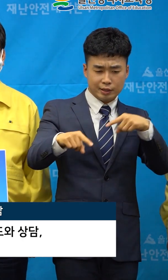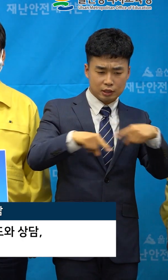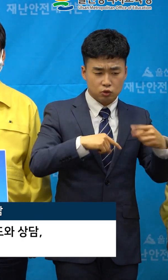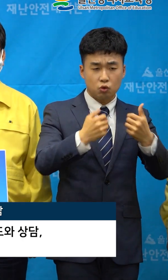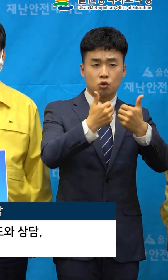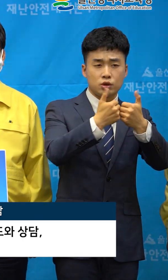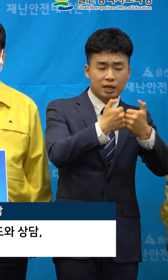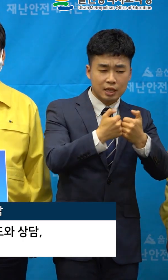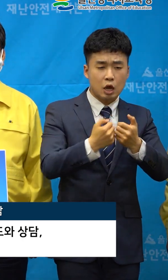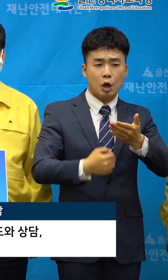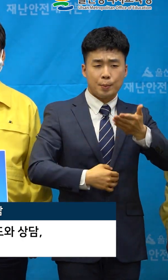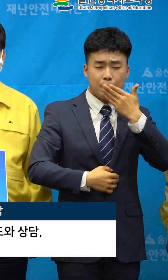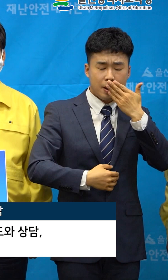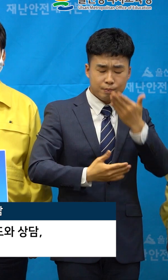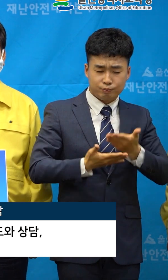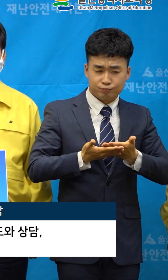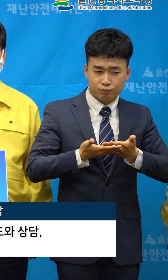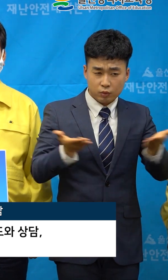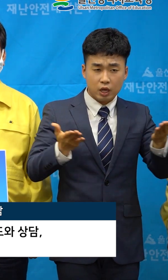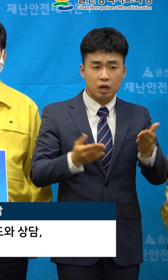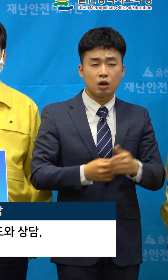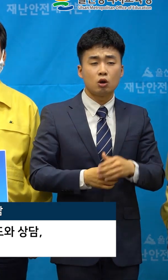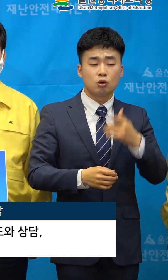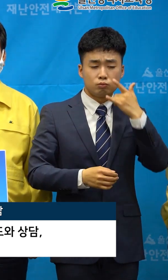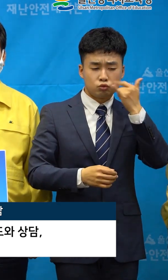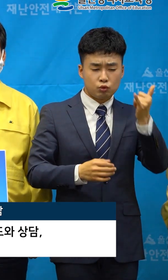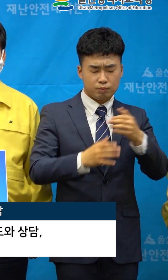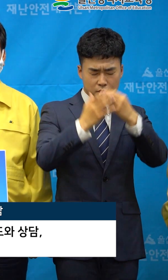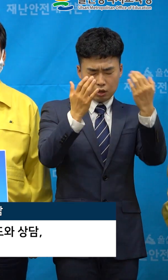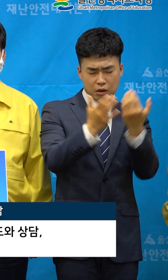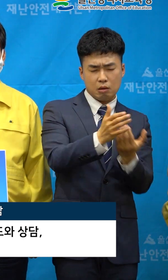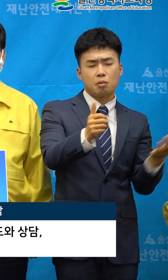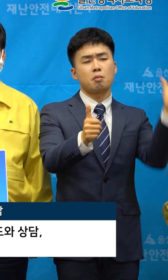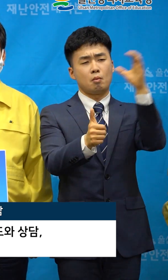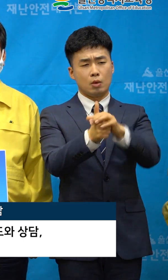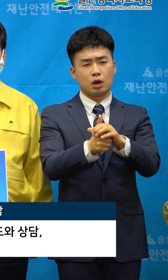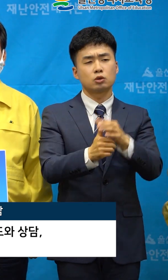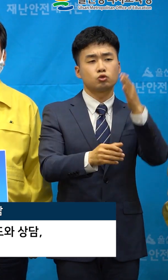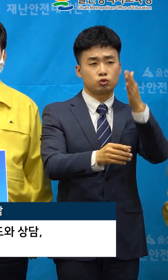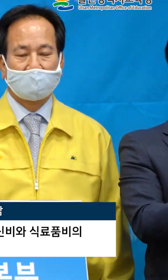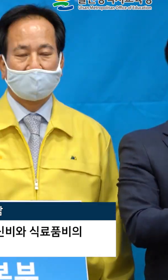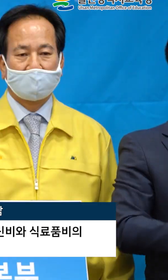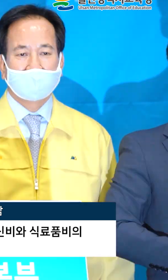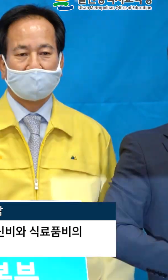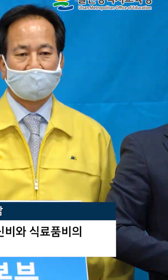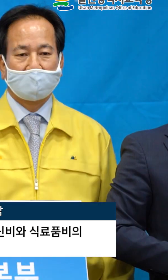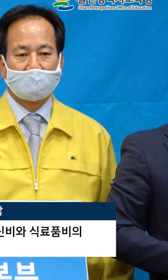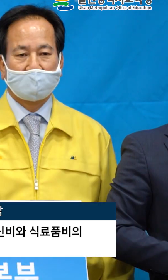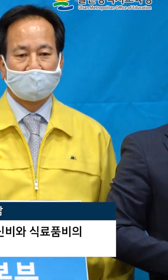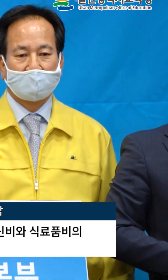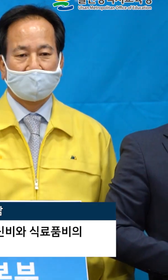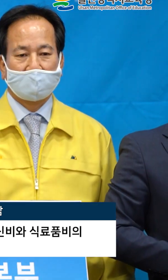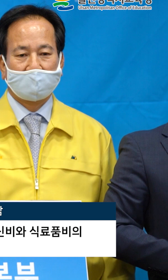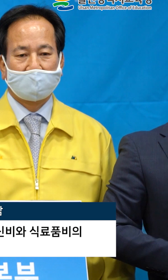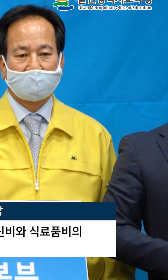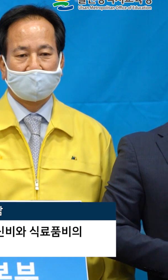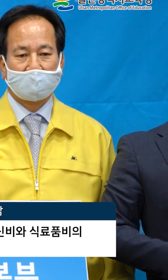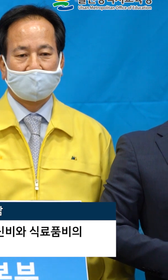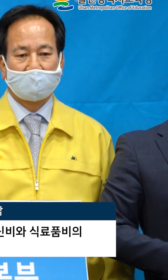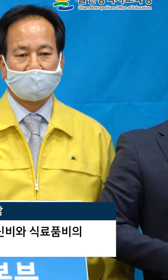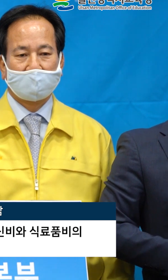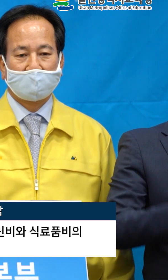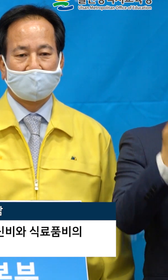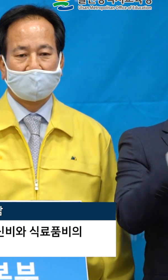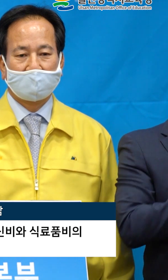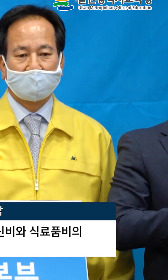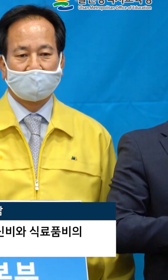상담, 무상급식 등을 학부모님들이 오롯이 떠안고 있습니다. IMF 이후 최악의